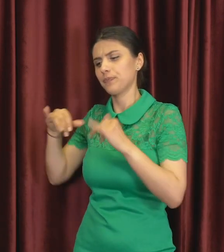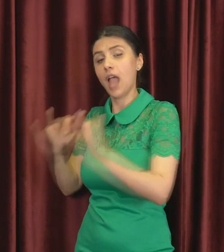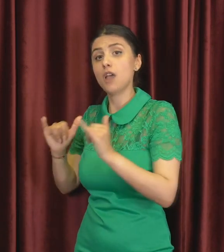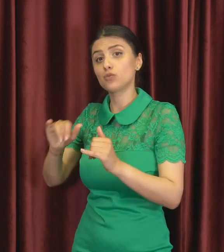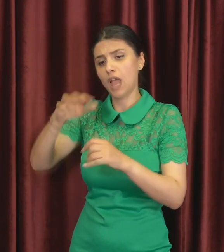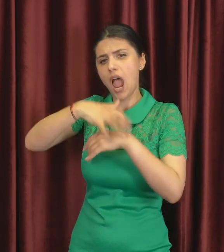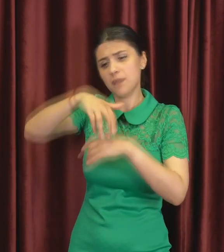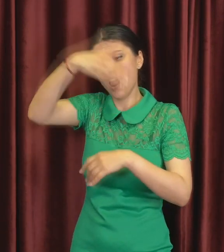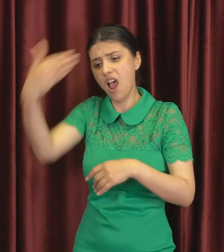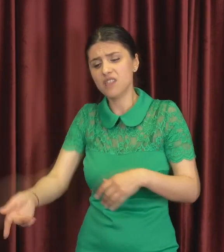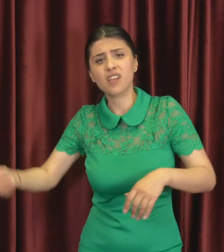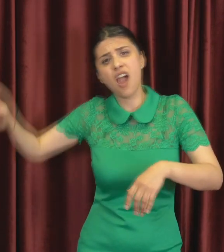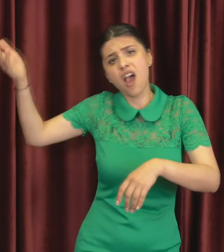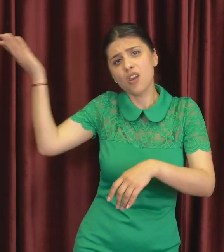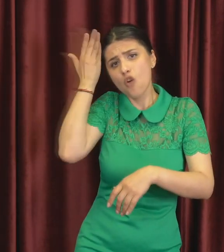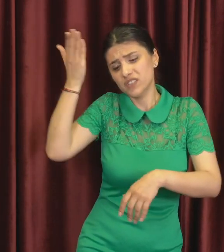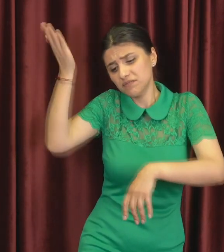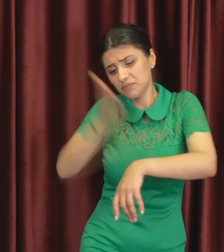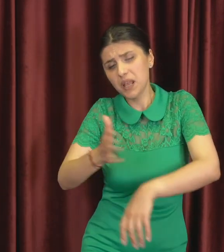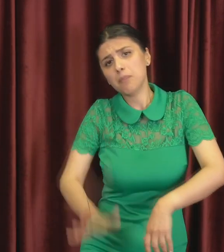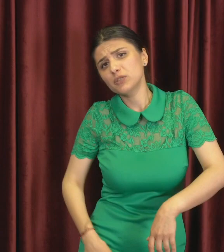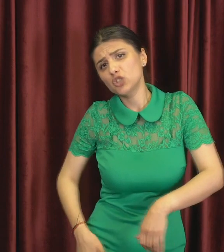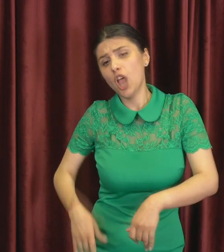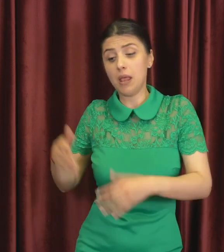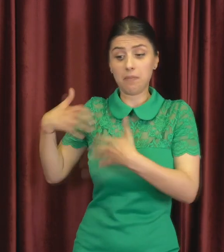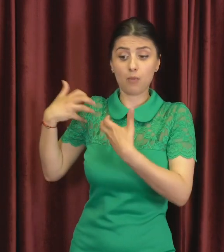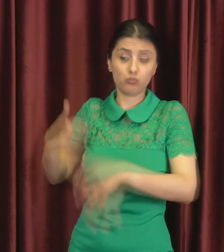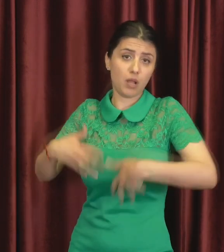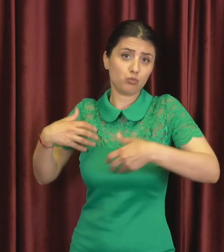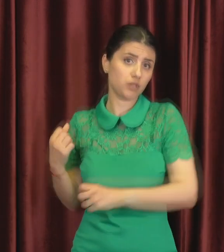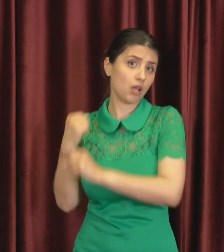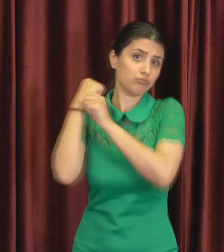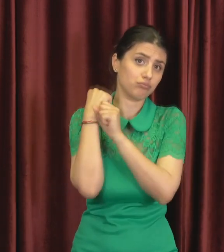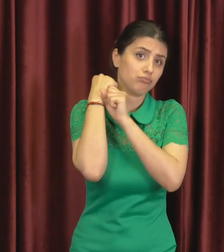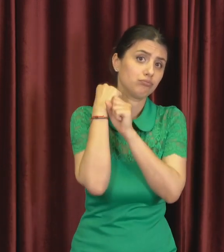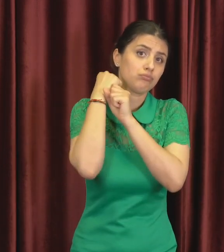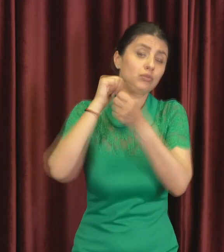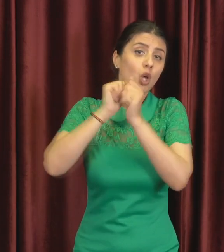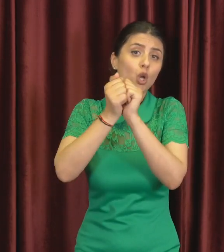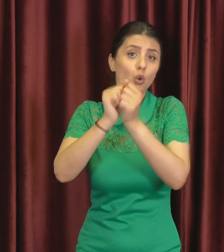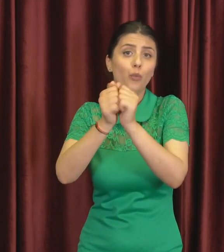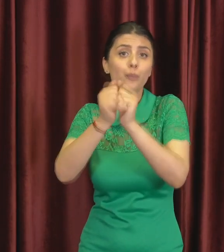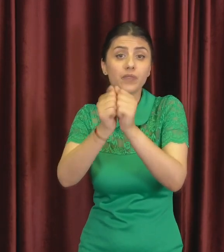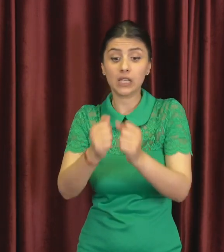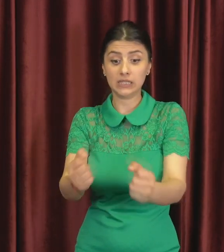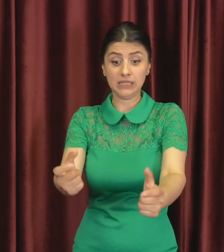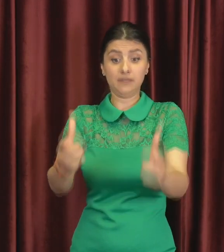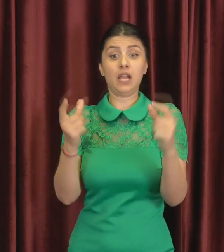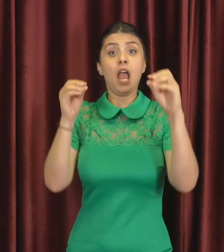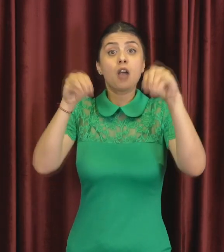Acesta se rănise la un picior în cădere. Maimuțica luă în spate și parcurse restul traseului astfel. La finalul cursei, maimuțica nu